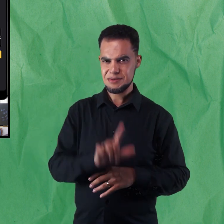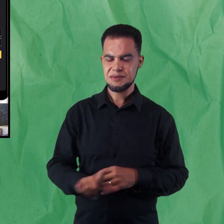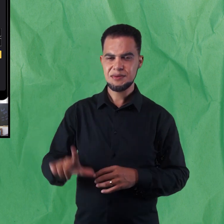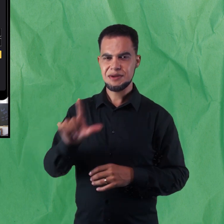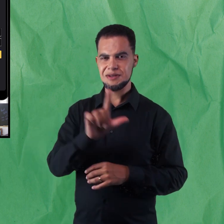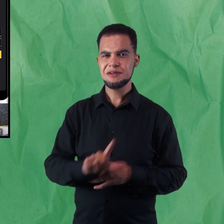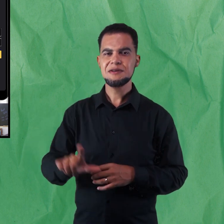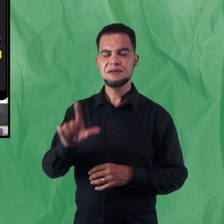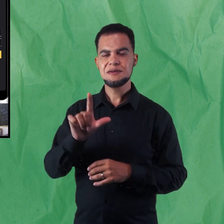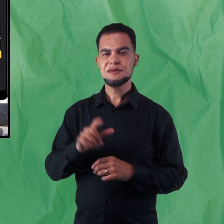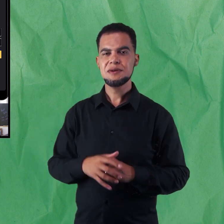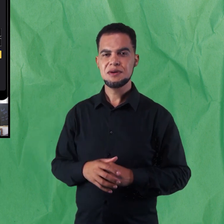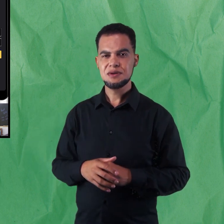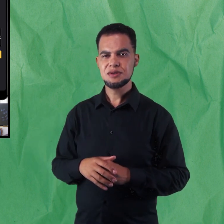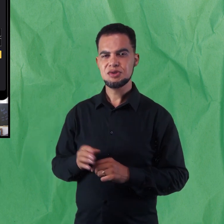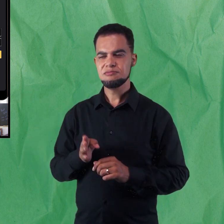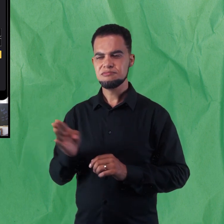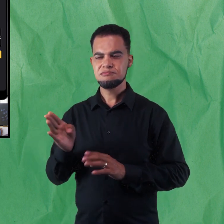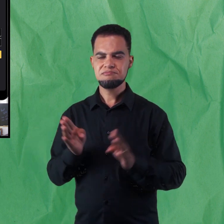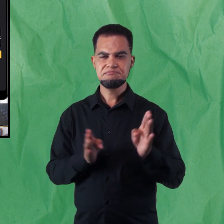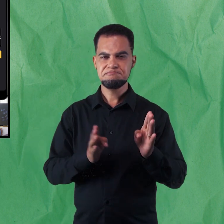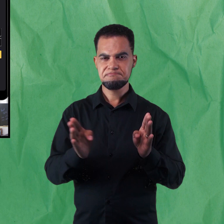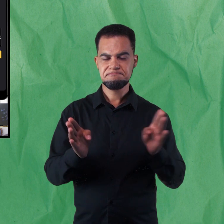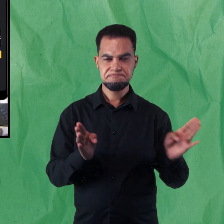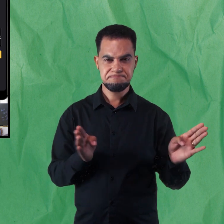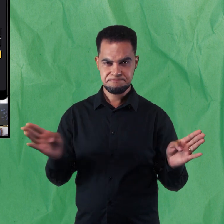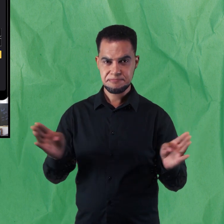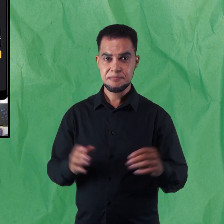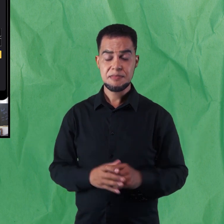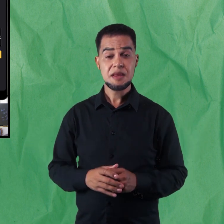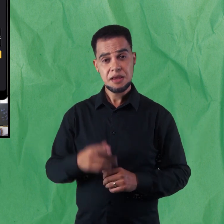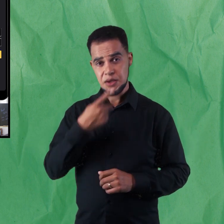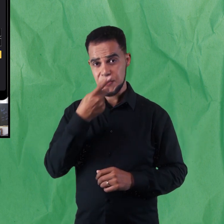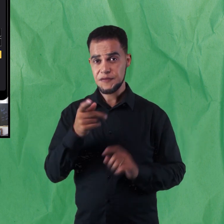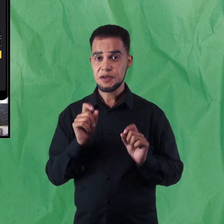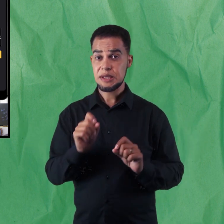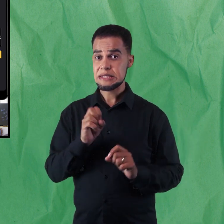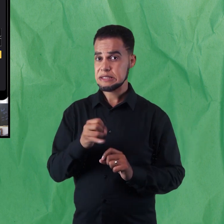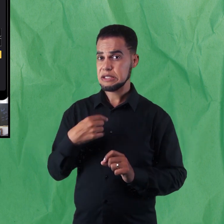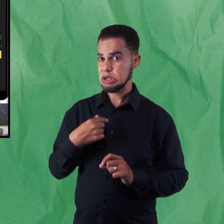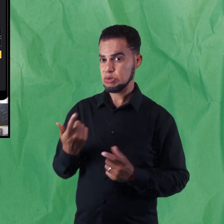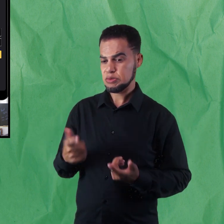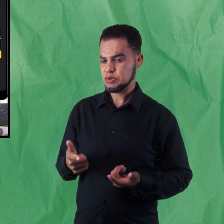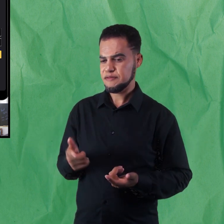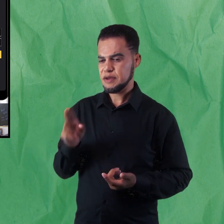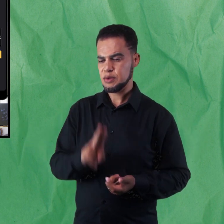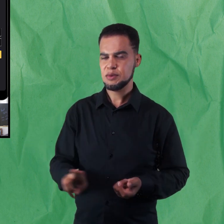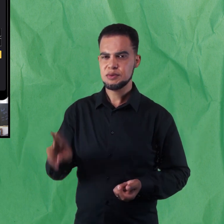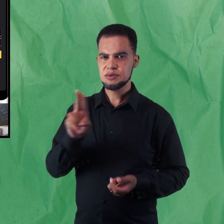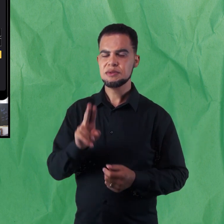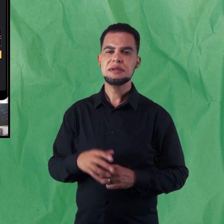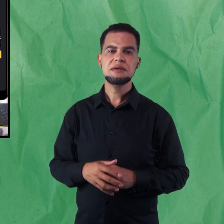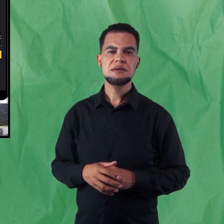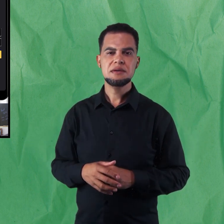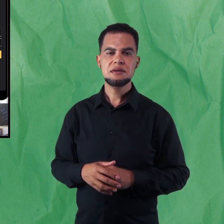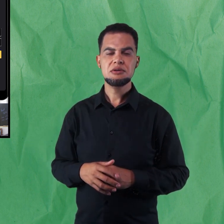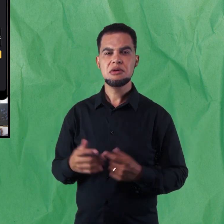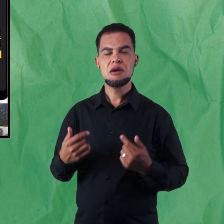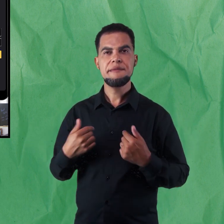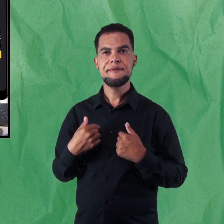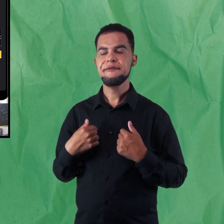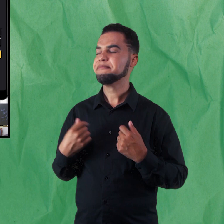lógica de rotas aqui no index, eu disse que se eu não tivesse usuário, né,